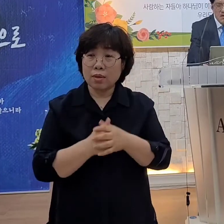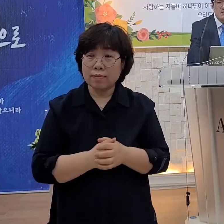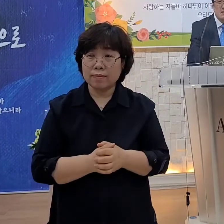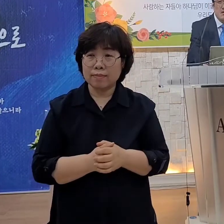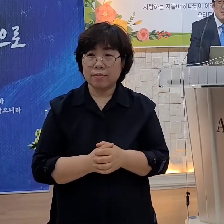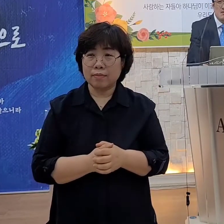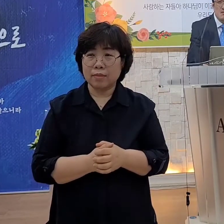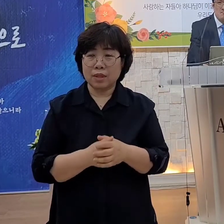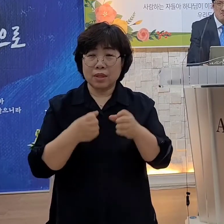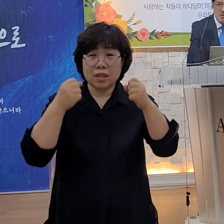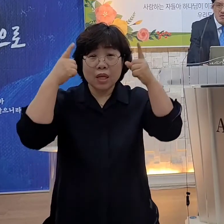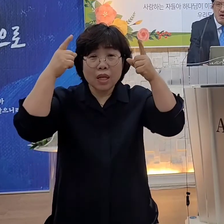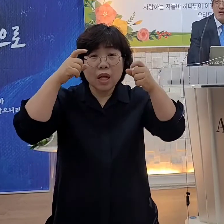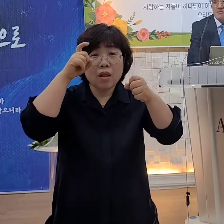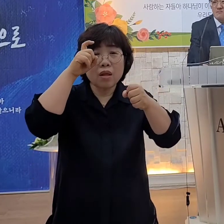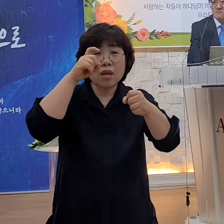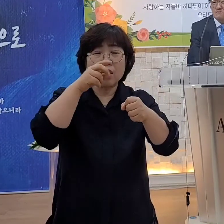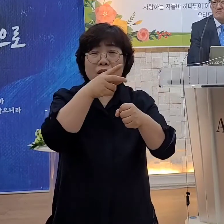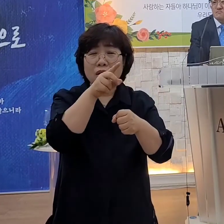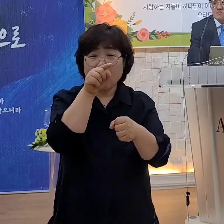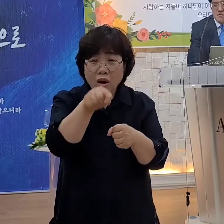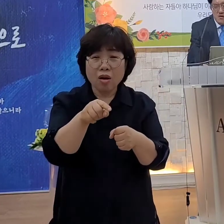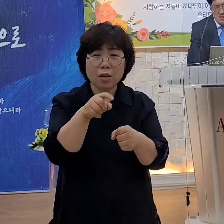그거 깨닫는 게 목적이다.